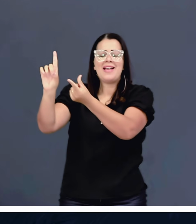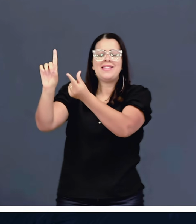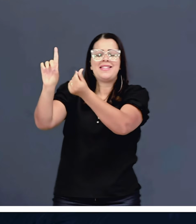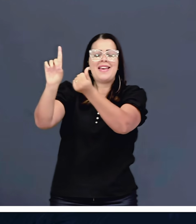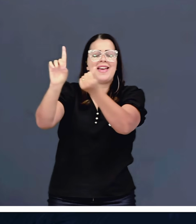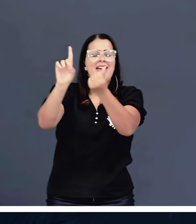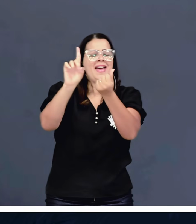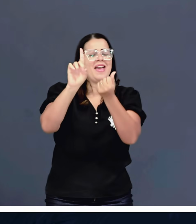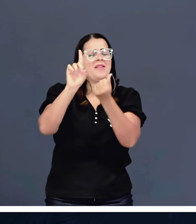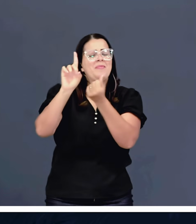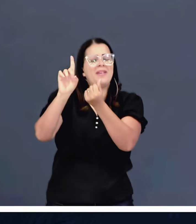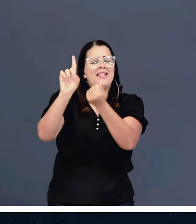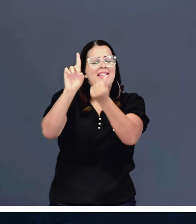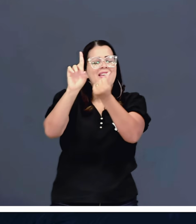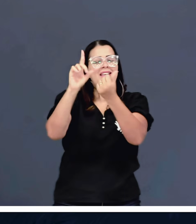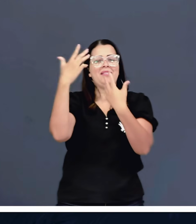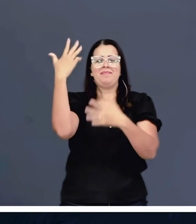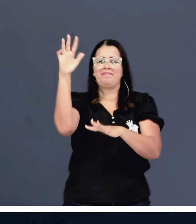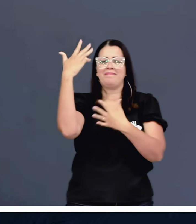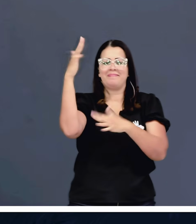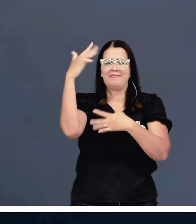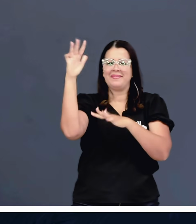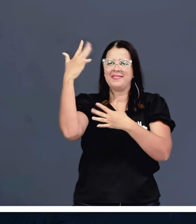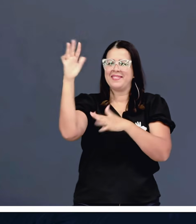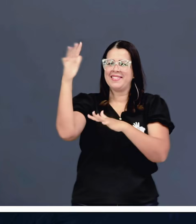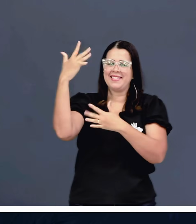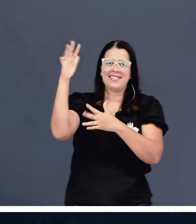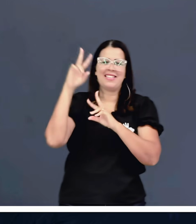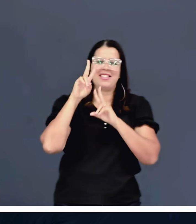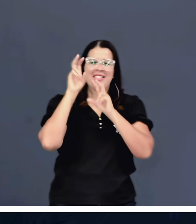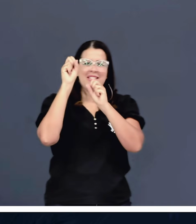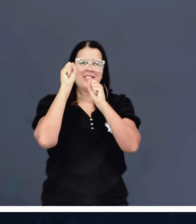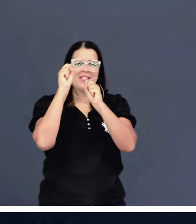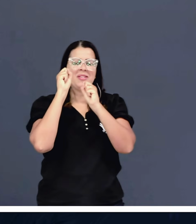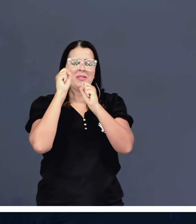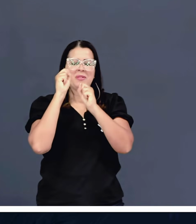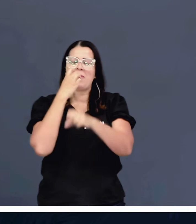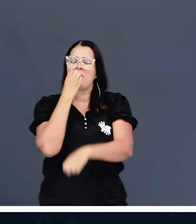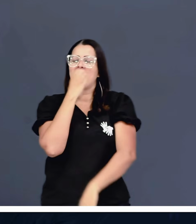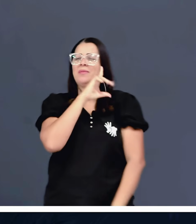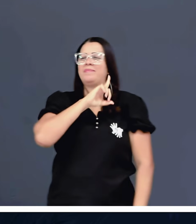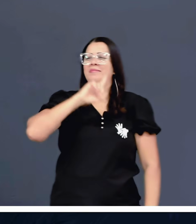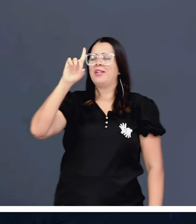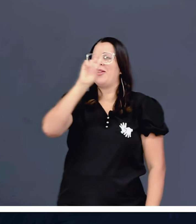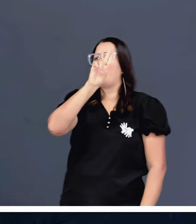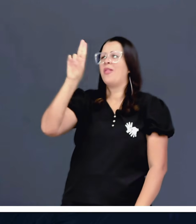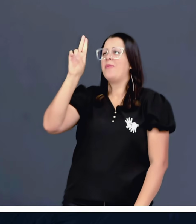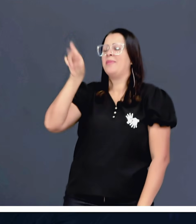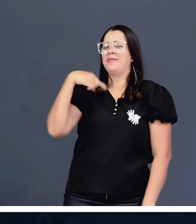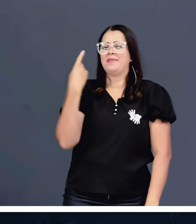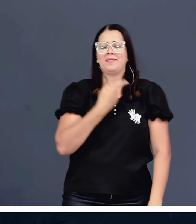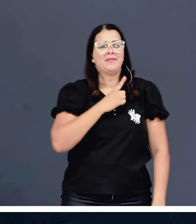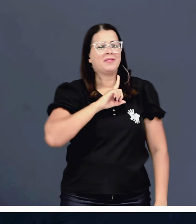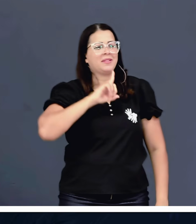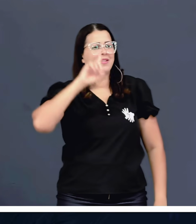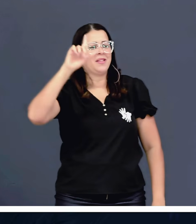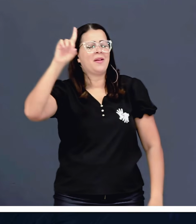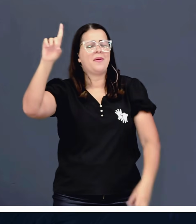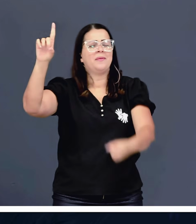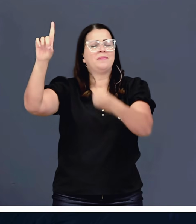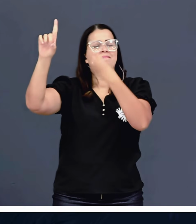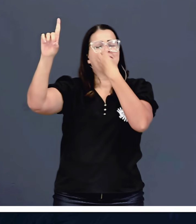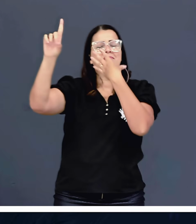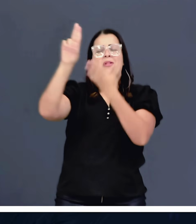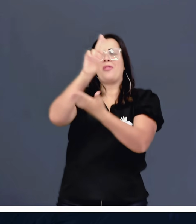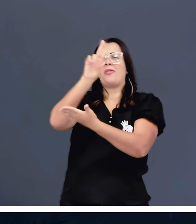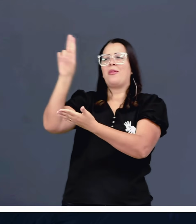Santo pra sempre. Aplauda bem forte ao Senhor. Bendito é o nome do nosso Deus. Bendito é o nome